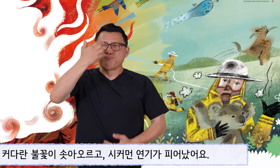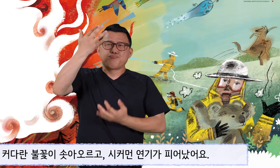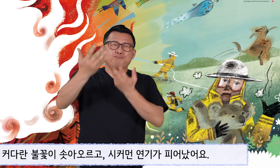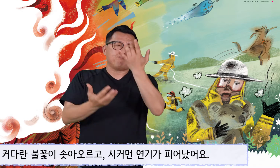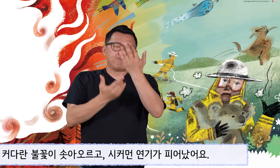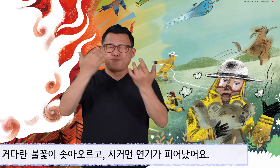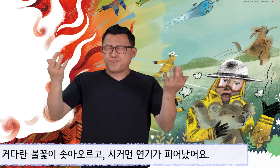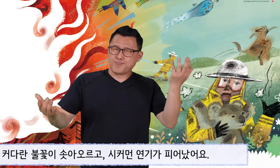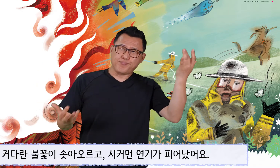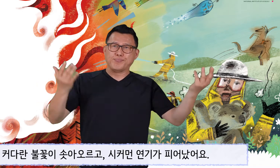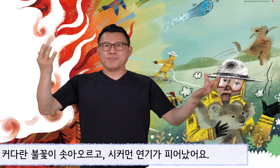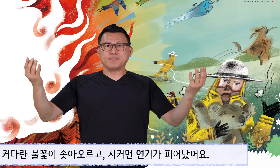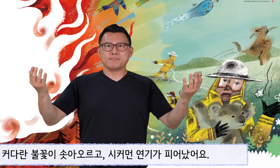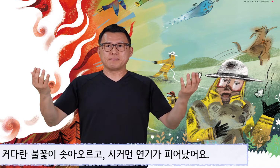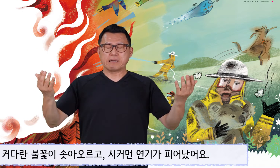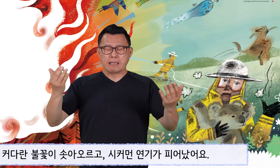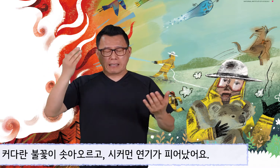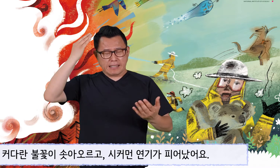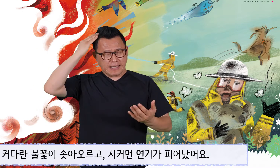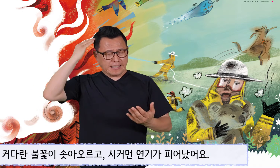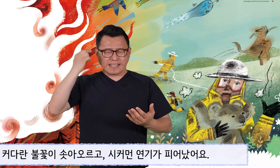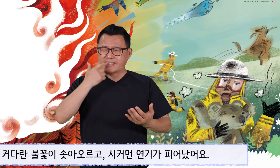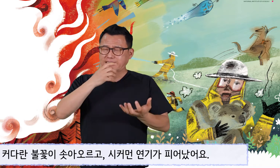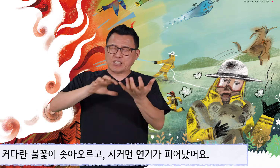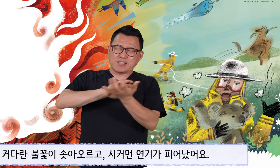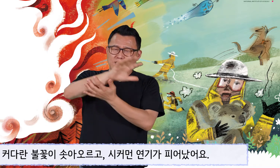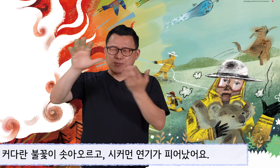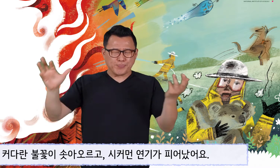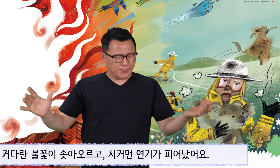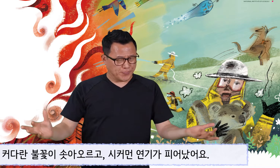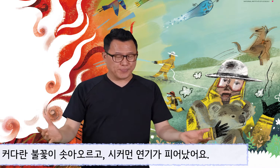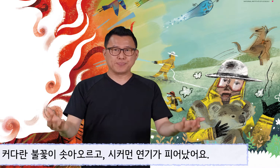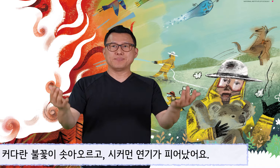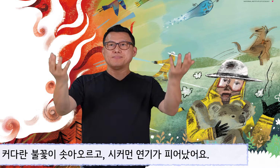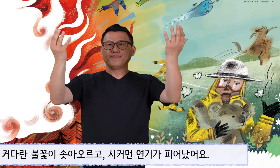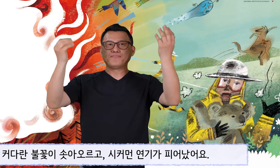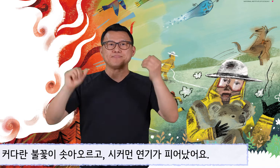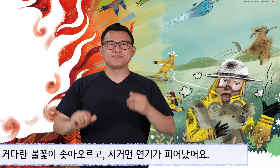커다란 불꽃이 솟아오르고 시커먼 연기가 피어났어요.